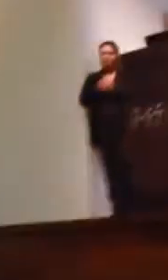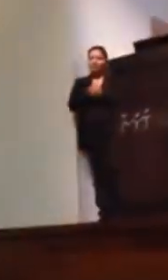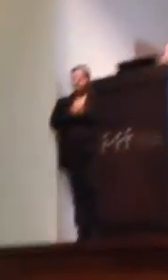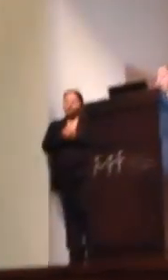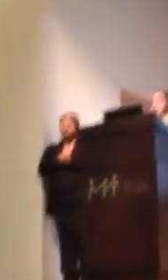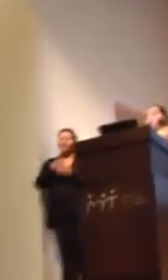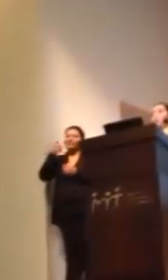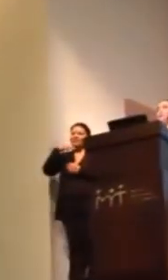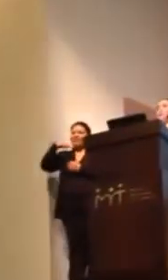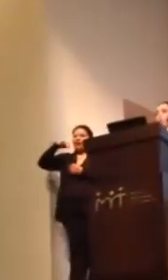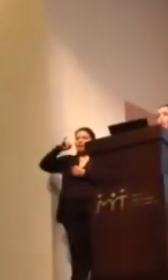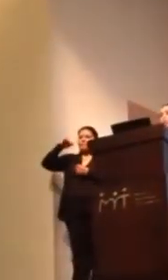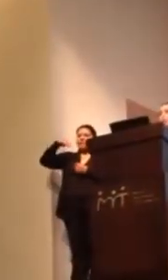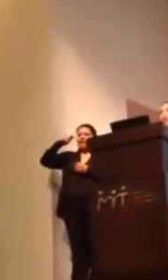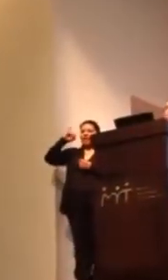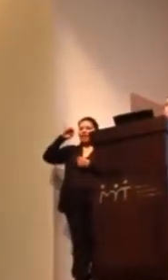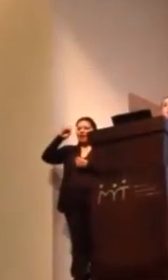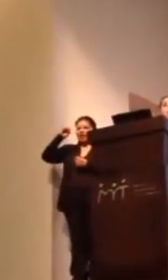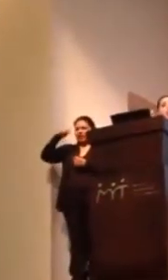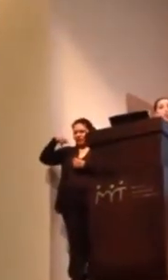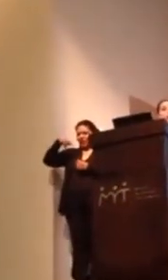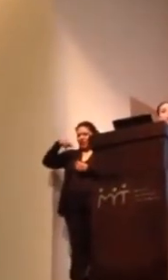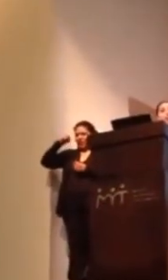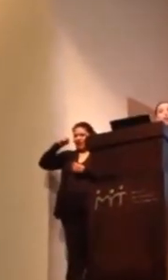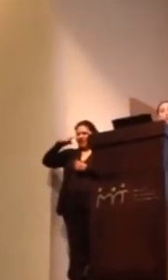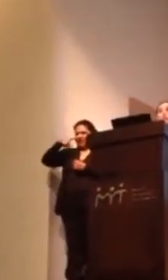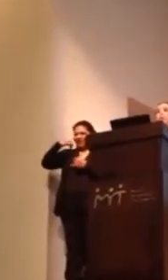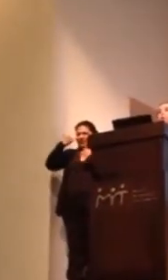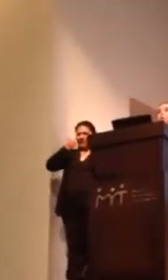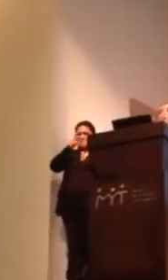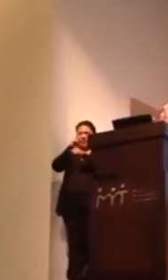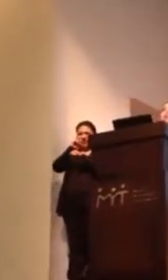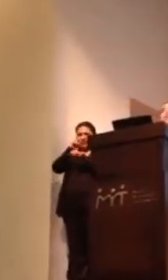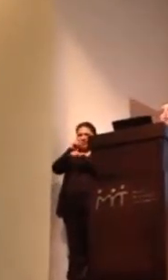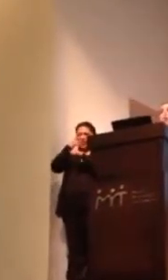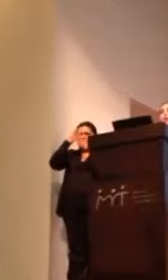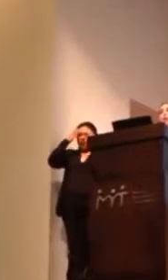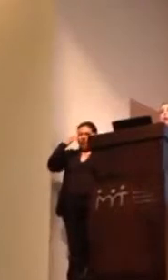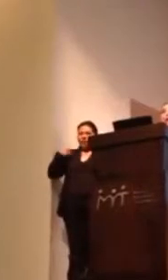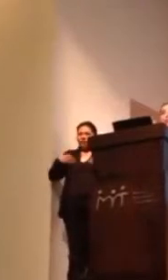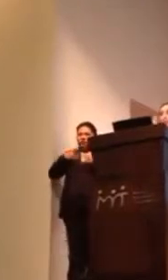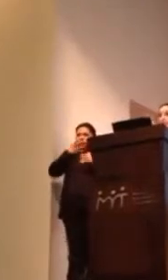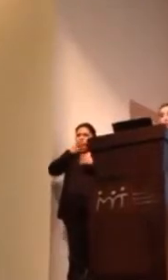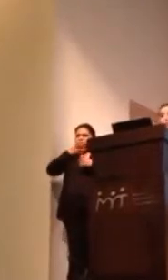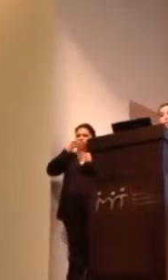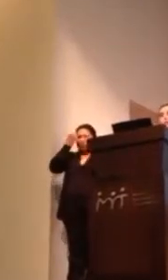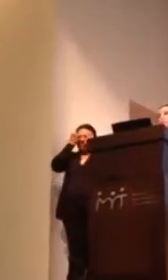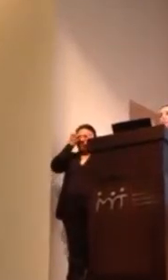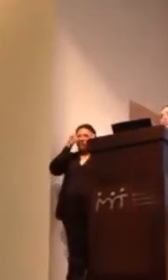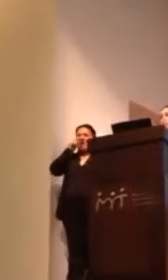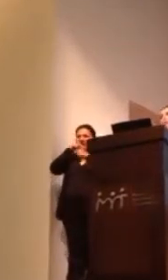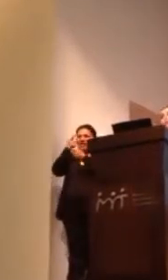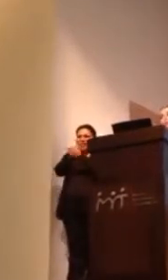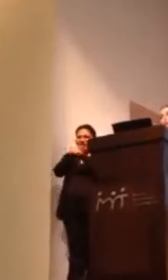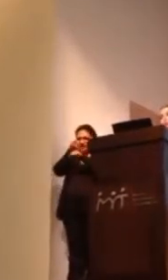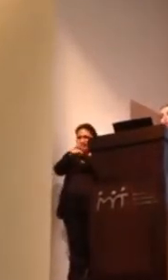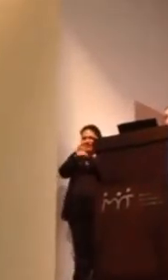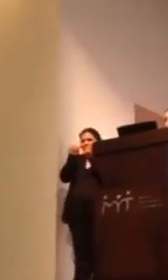Y entonces cuando un niño nos cuestiona, cuando un niño quiere hacer ejercicio, cuando un niño quiere hacer una actividad